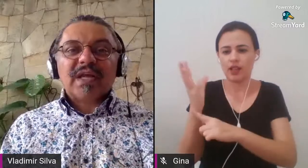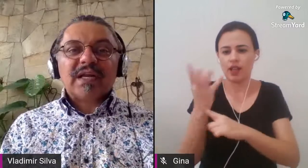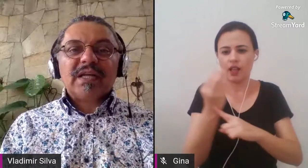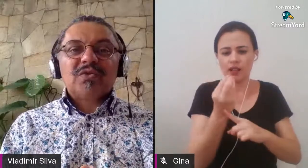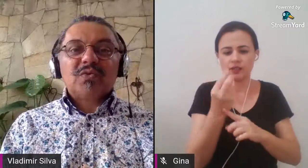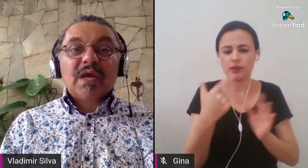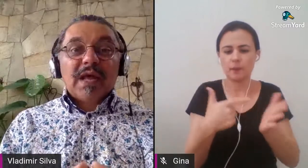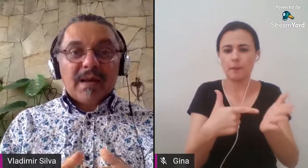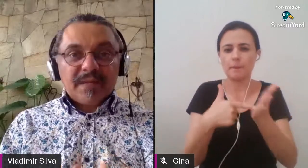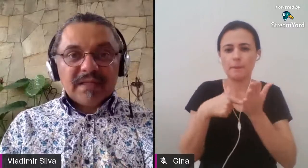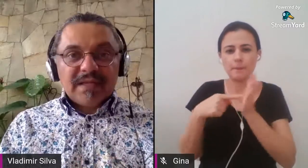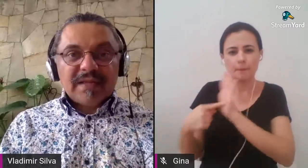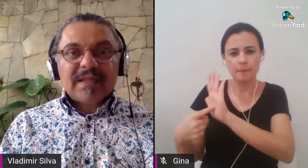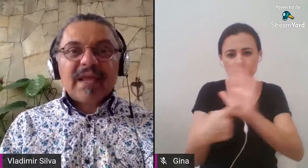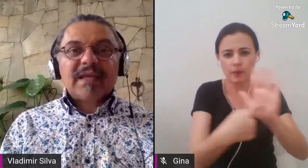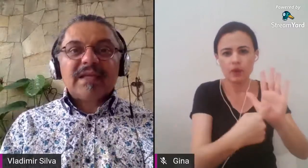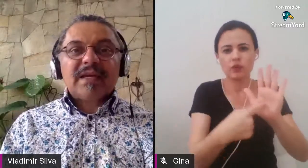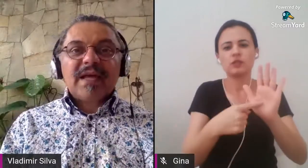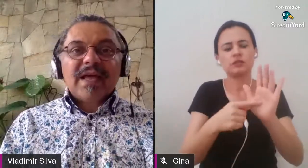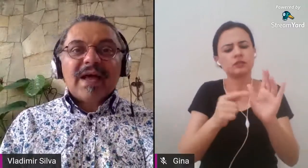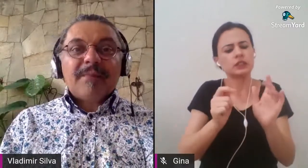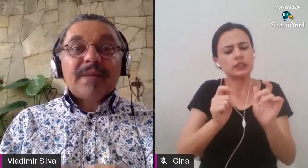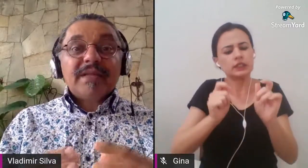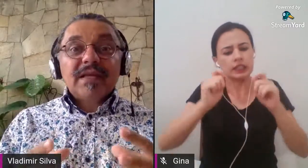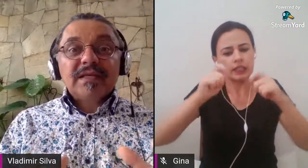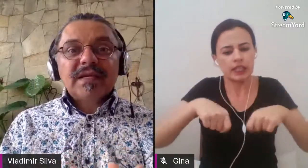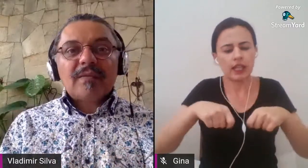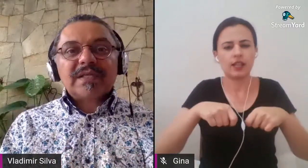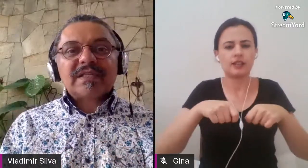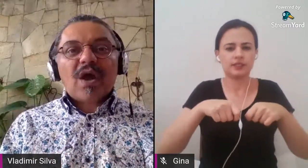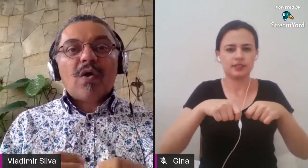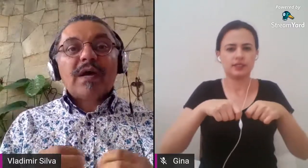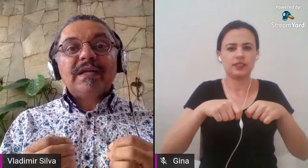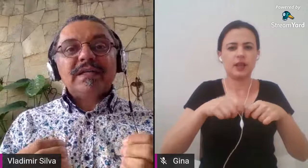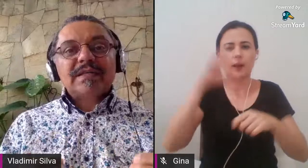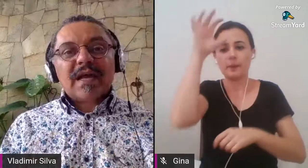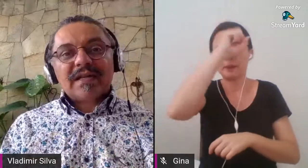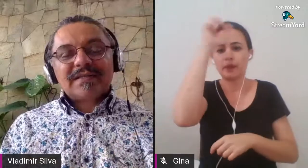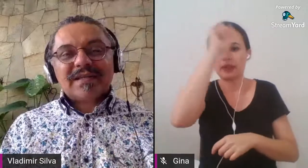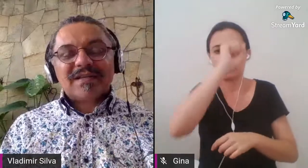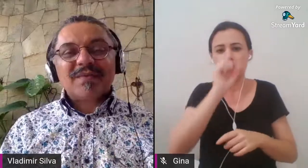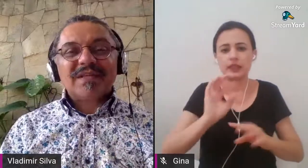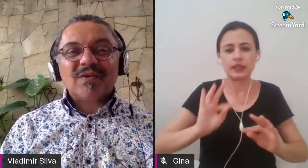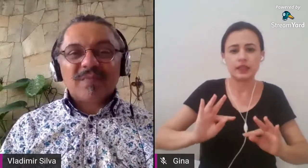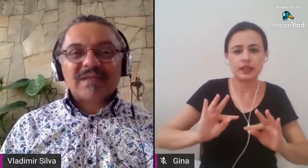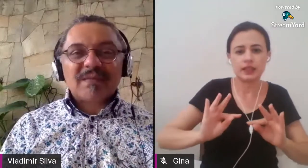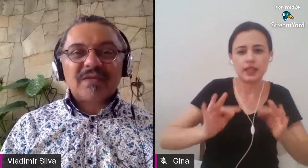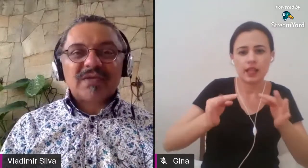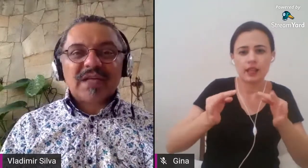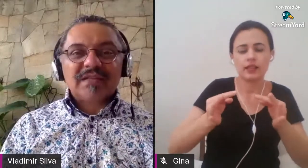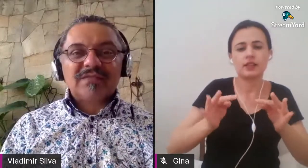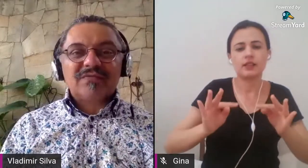possível educar o talento, aprender a técnica, aprender, digamos assim, a organizar, em certa medida, o pensamento